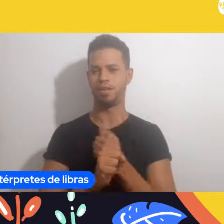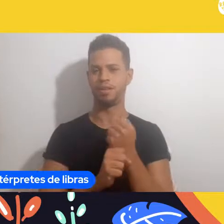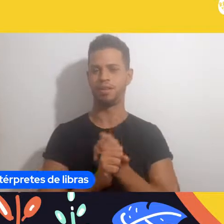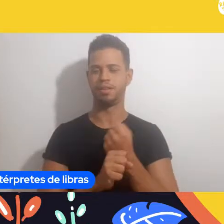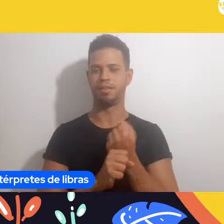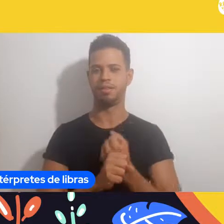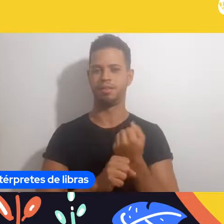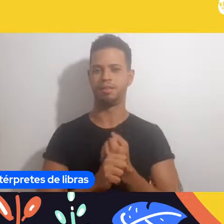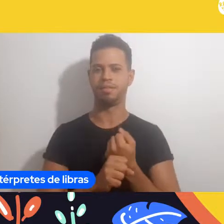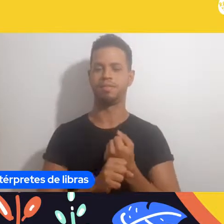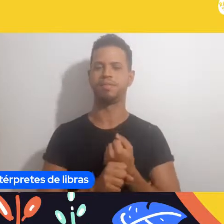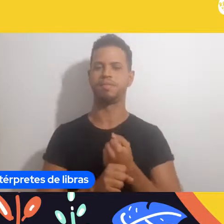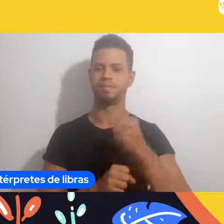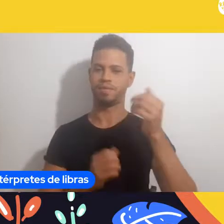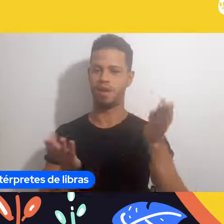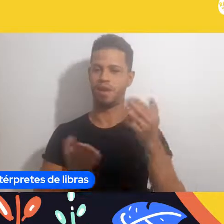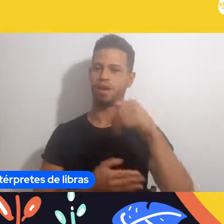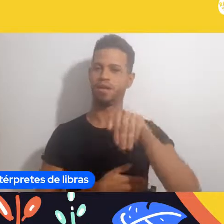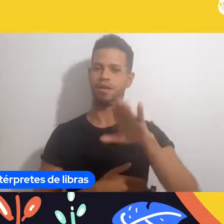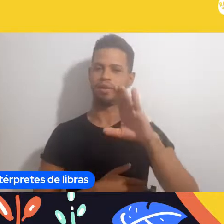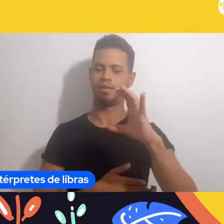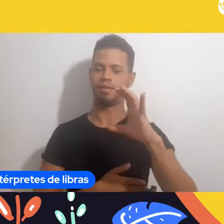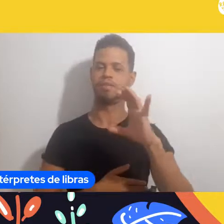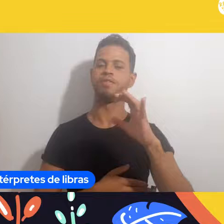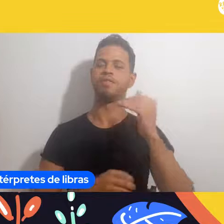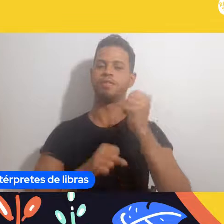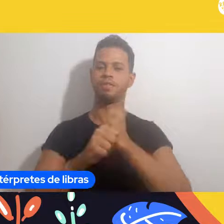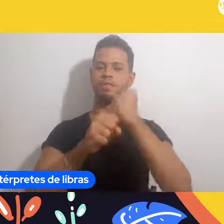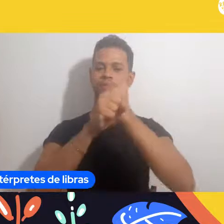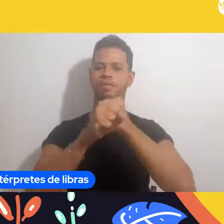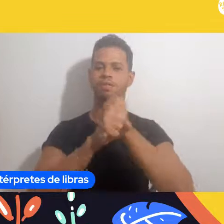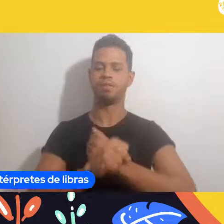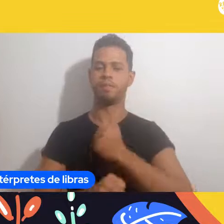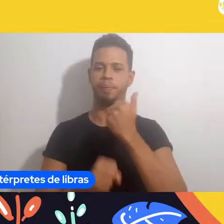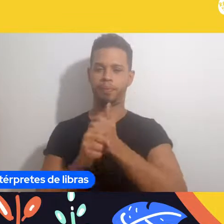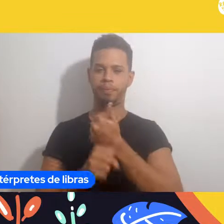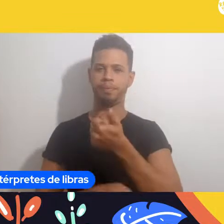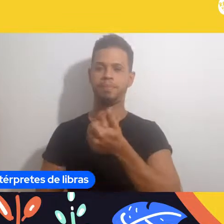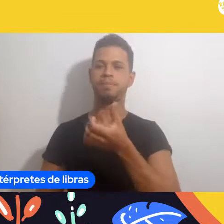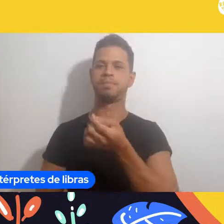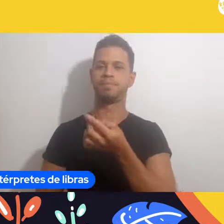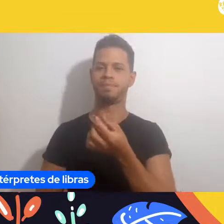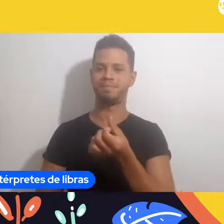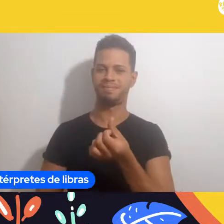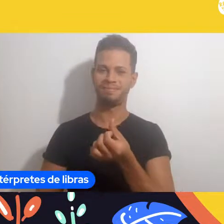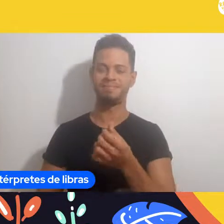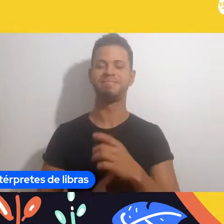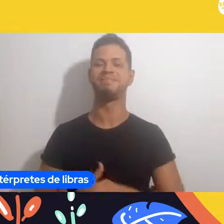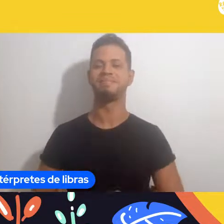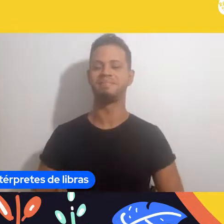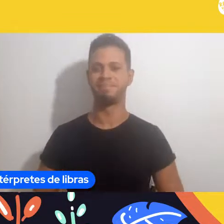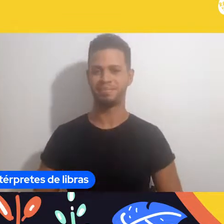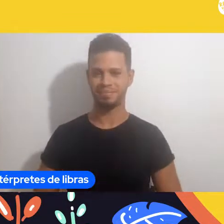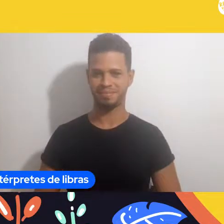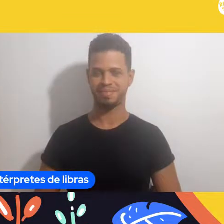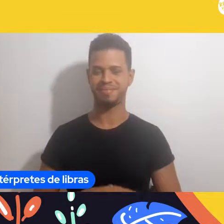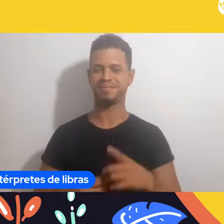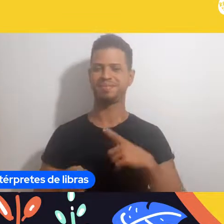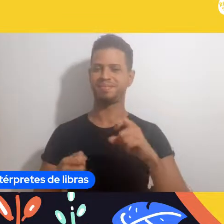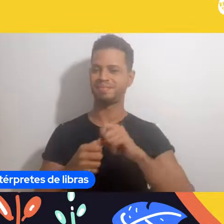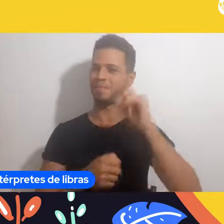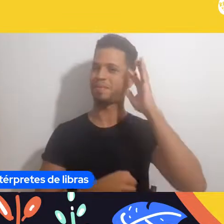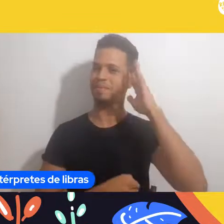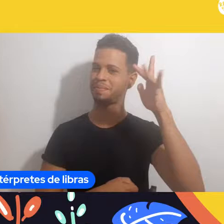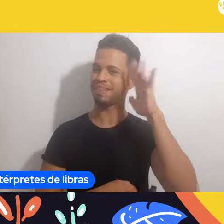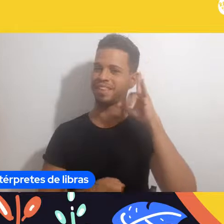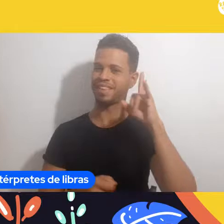né, construído inicialmente por mim e Tetê, E que me fez pensar também a